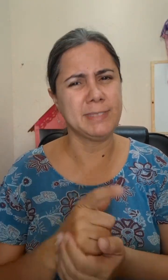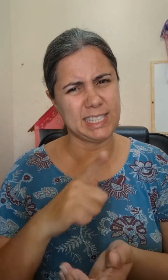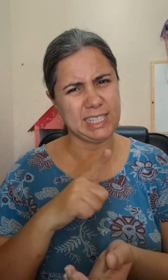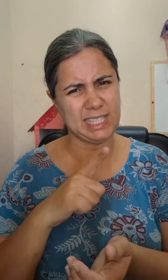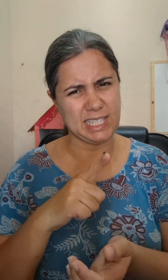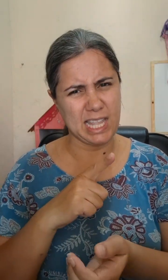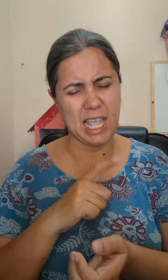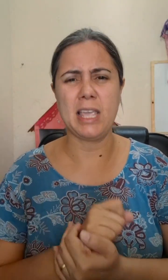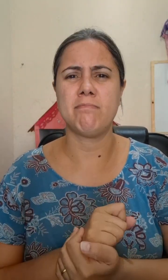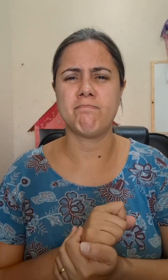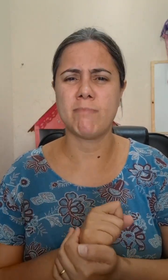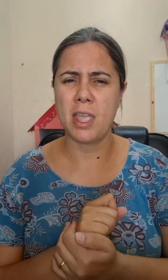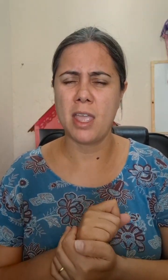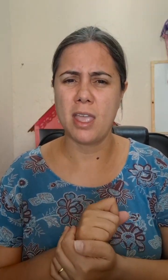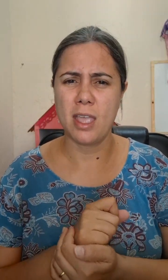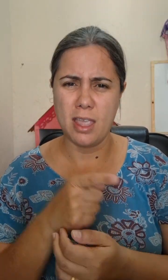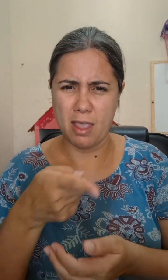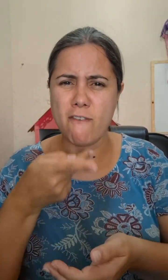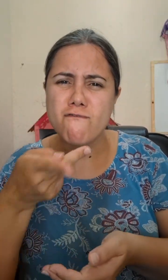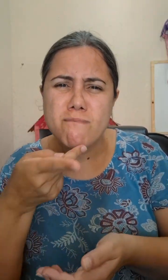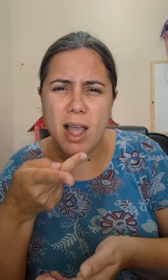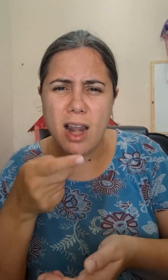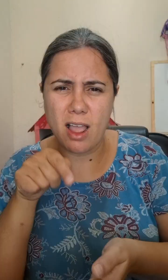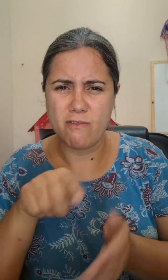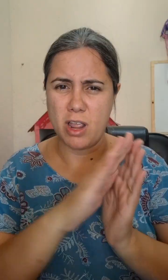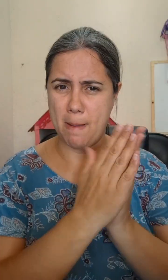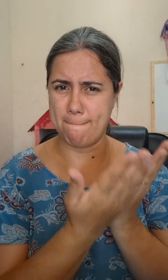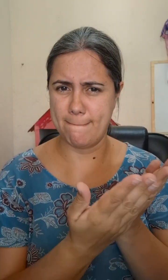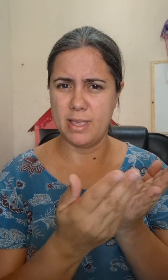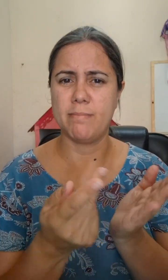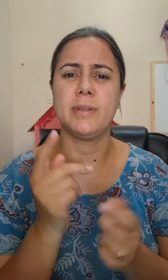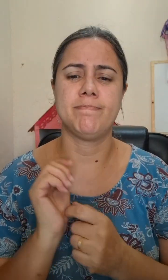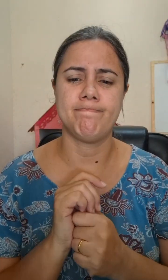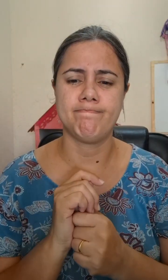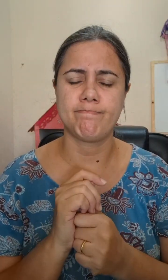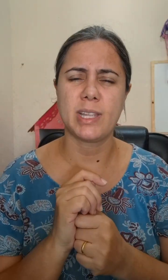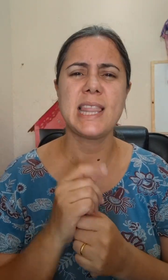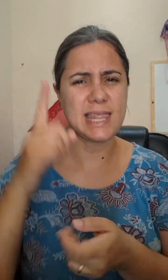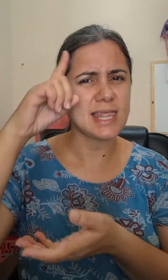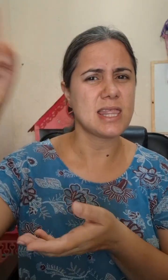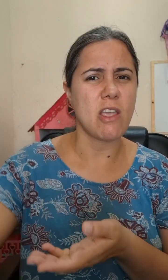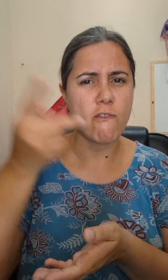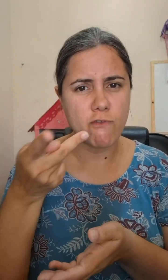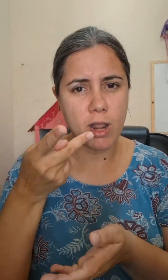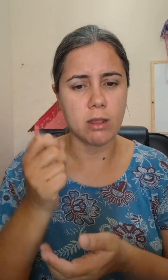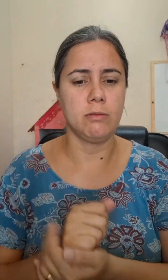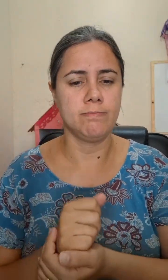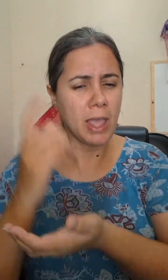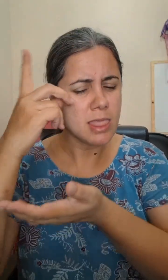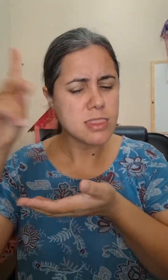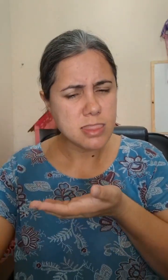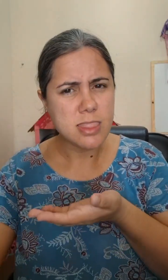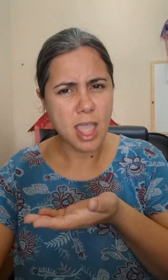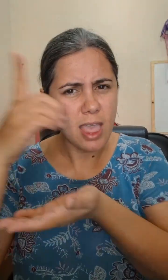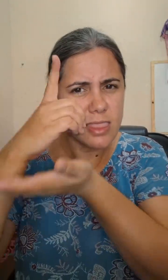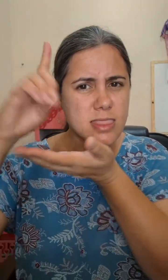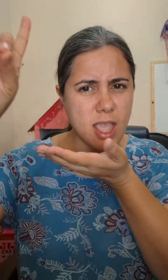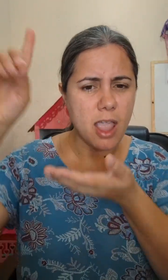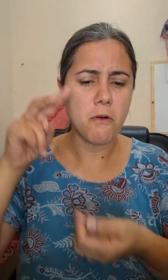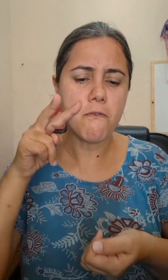nós temos a expressão, a fala de Deus na Bíblia. Deus falando, Deus